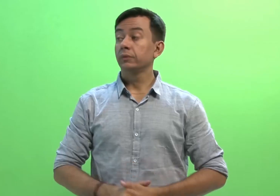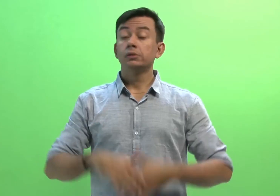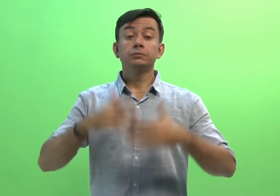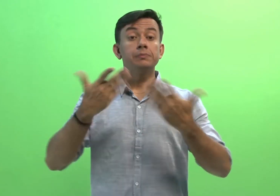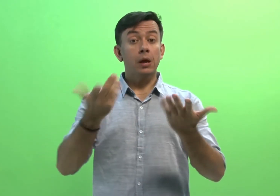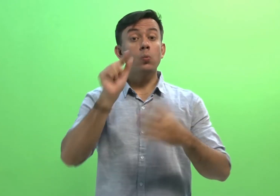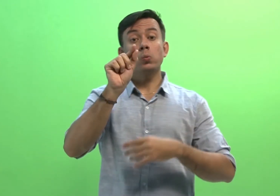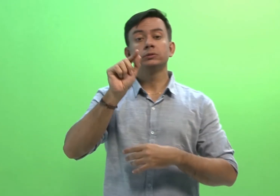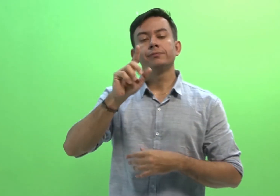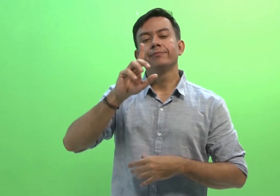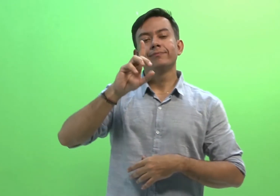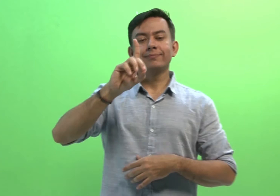Então,